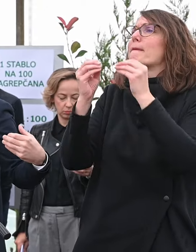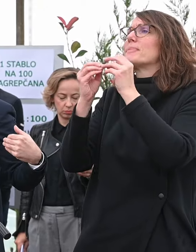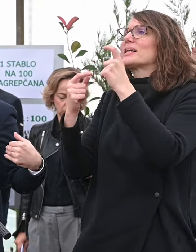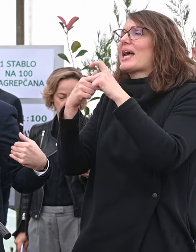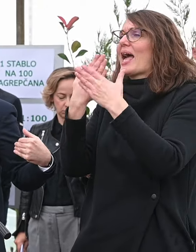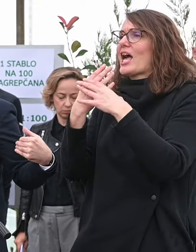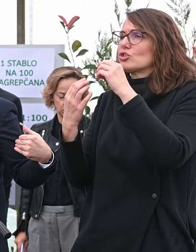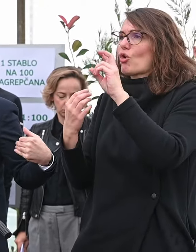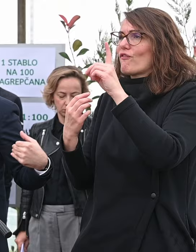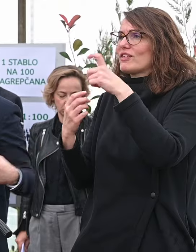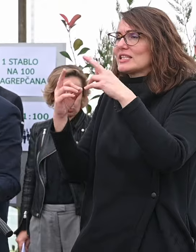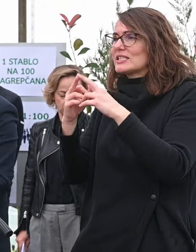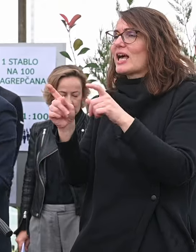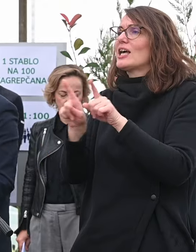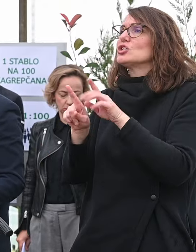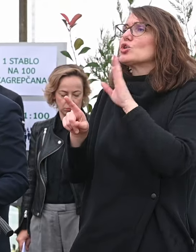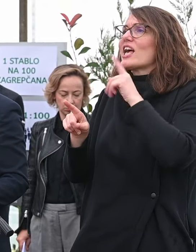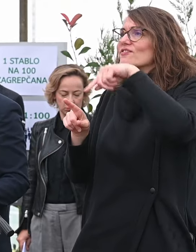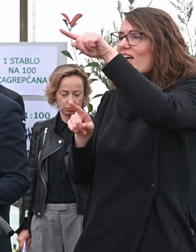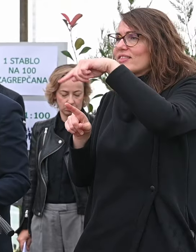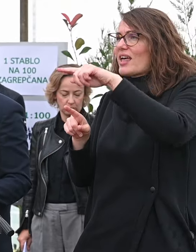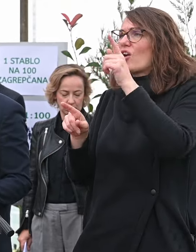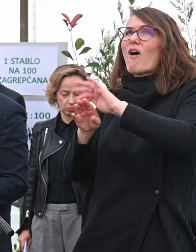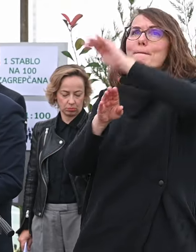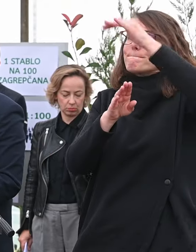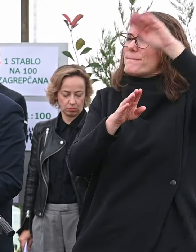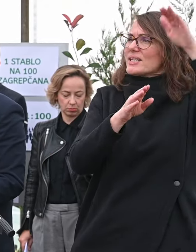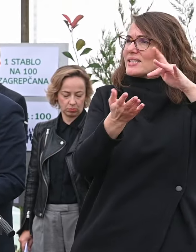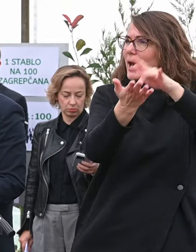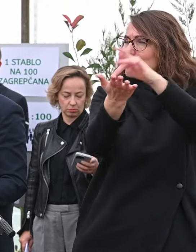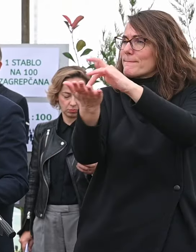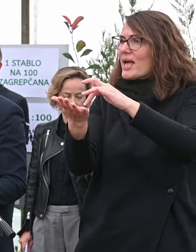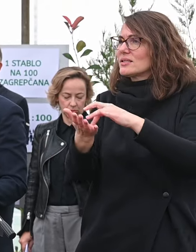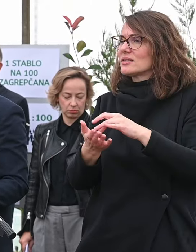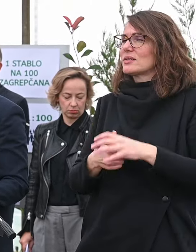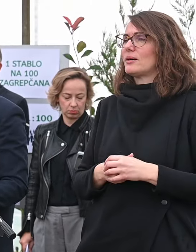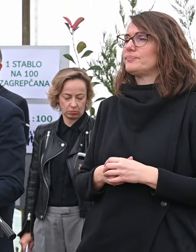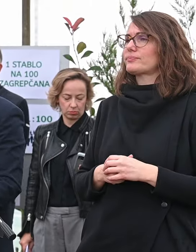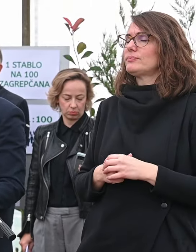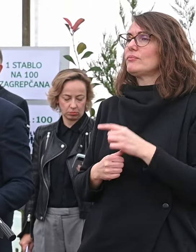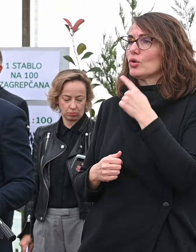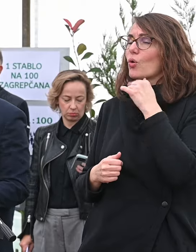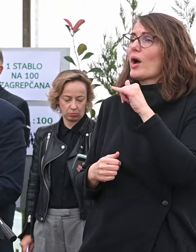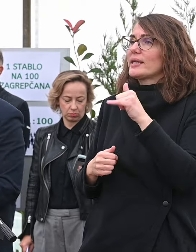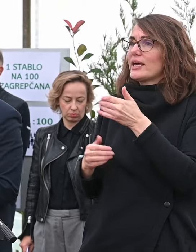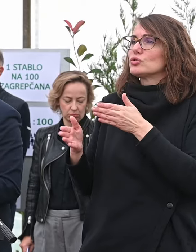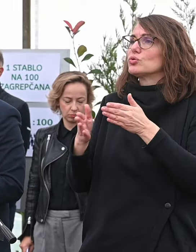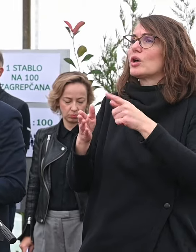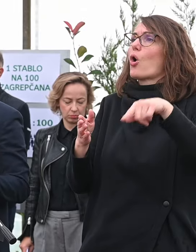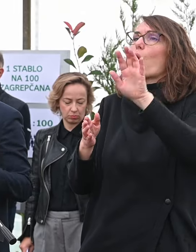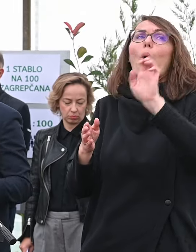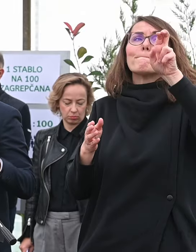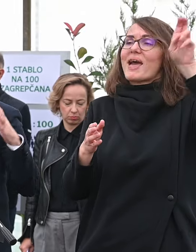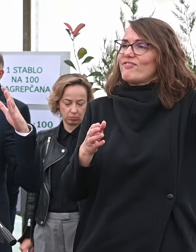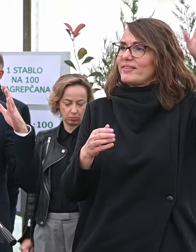Brezovice i jednog dijela Sesveta, te ova brdska naselja koja su prije svega u zoni oko Medvednice.